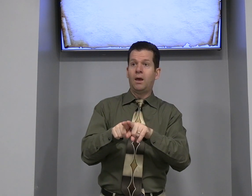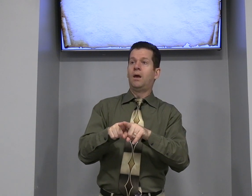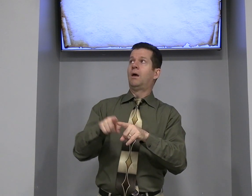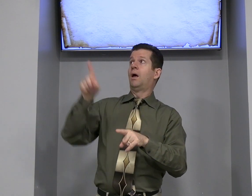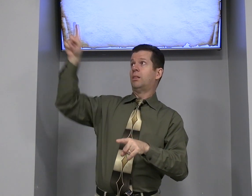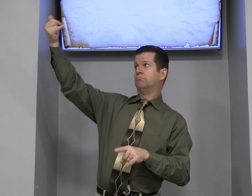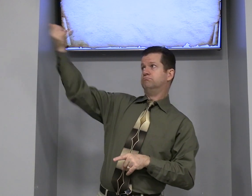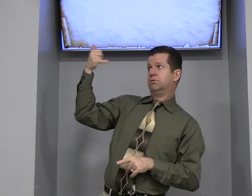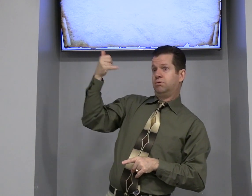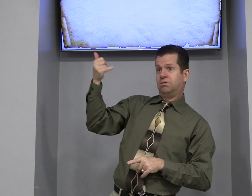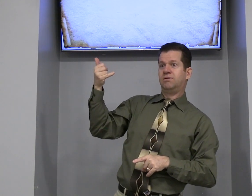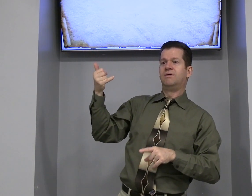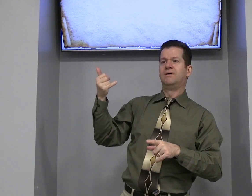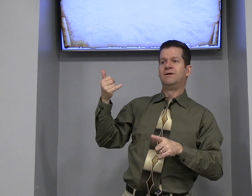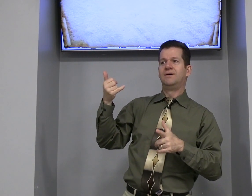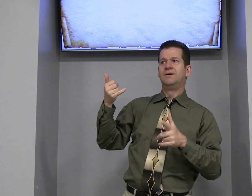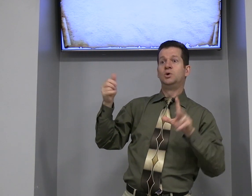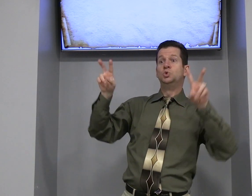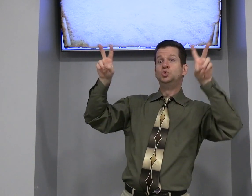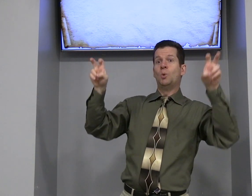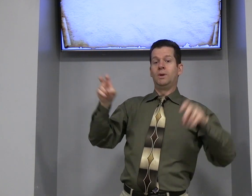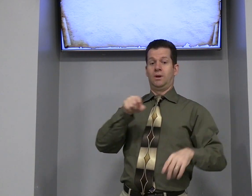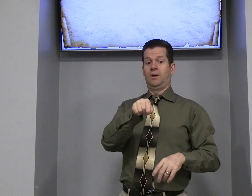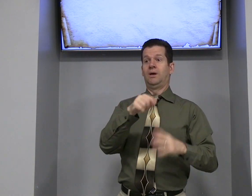lembra? E Deus mandou